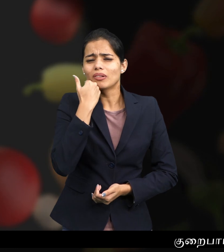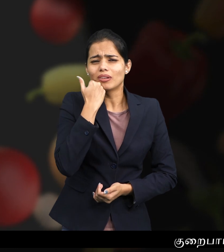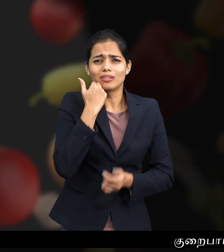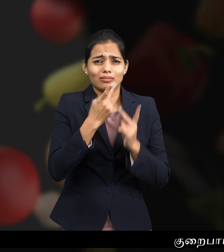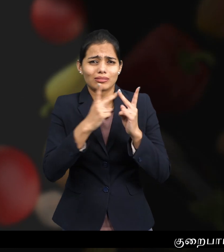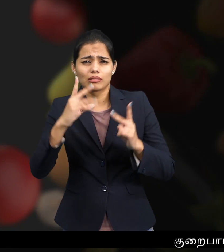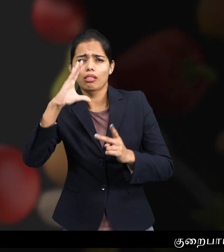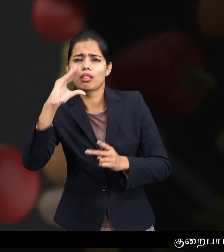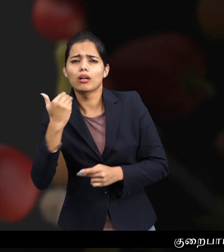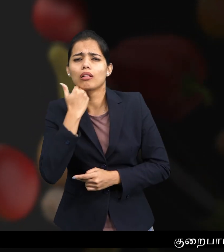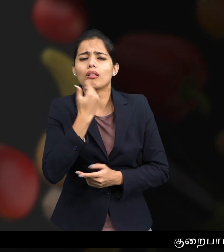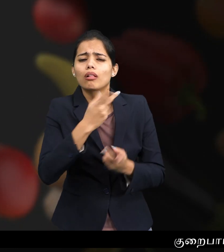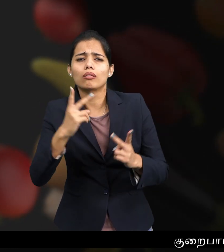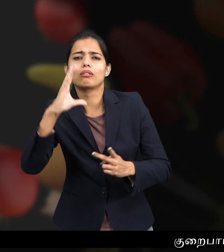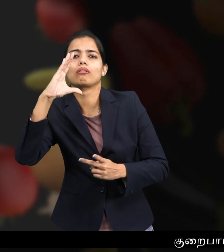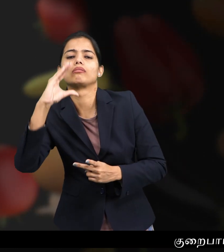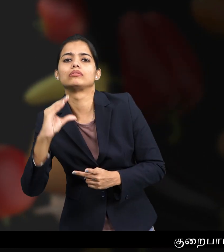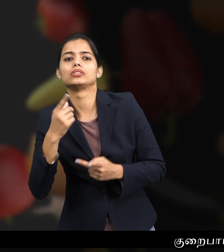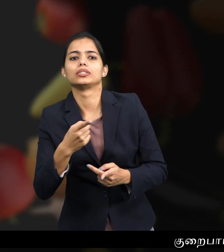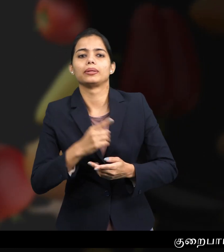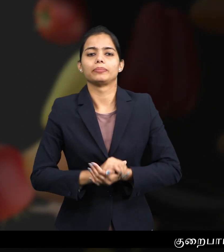குறைபாட்டு நோய்கள்.